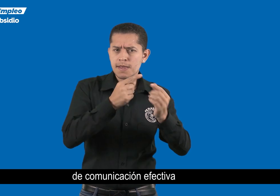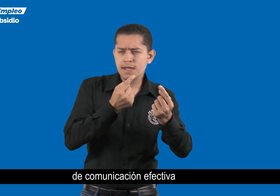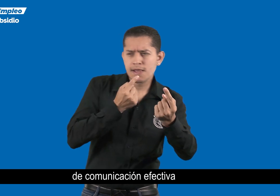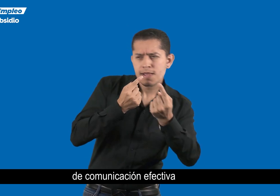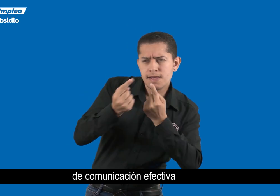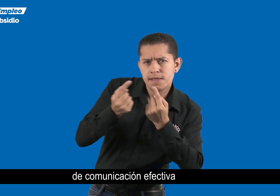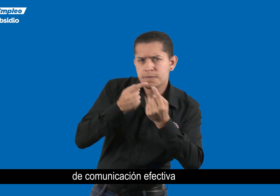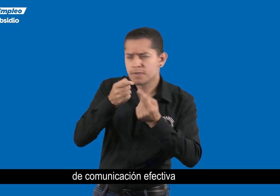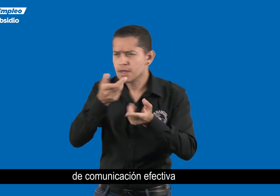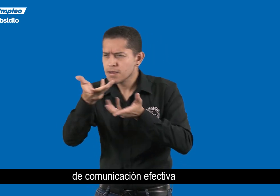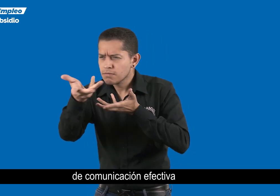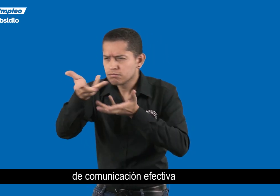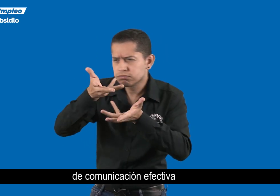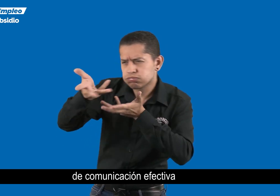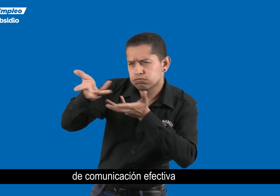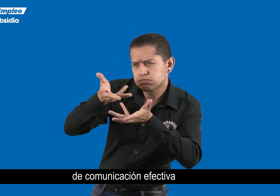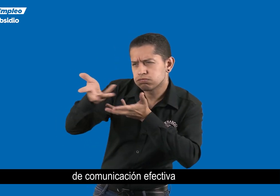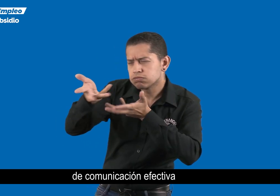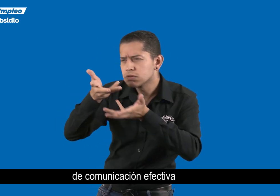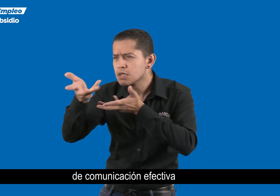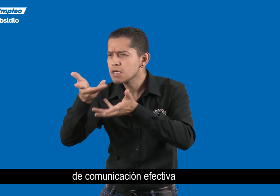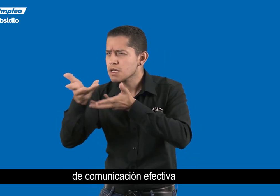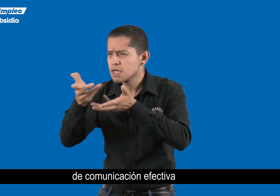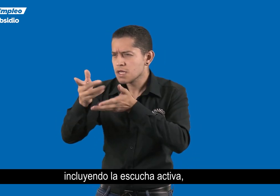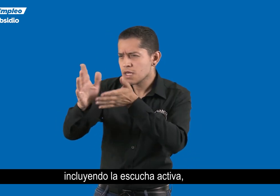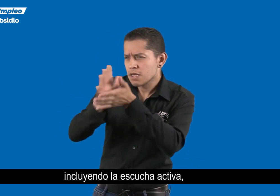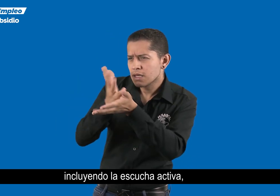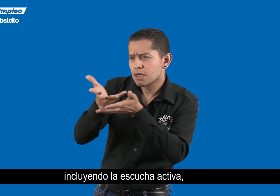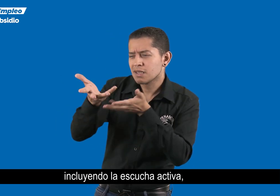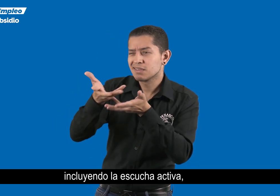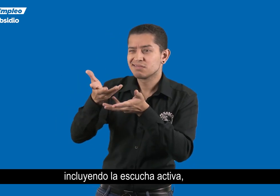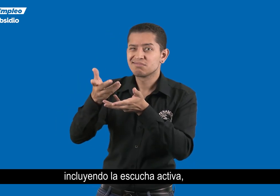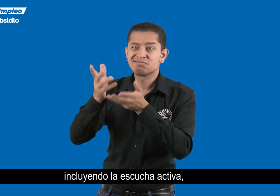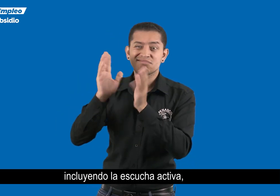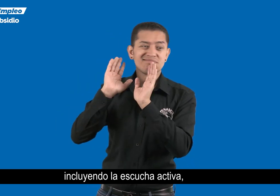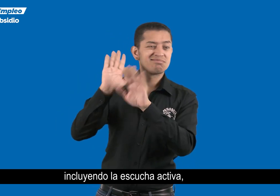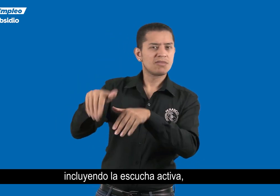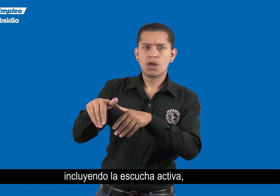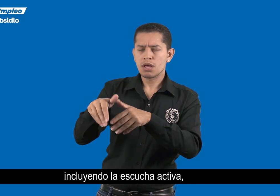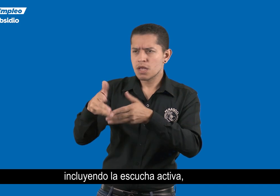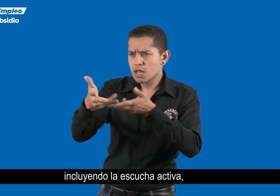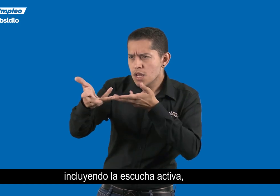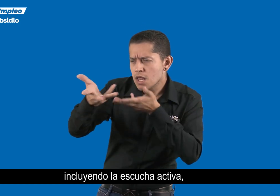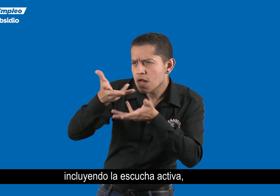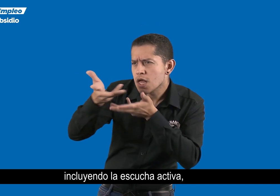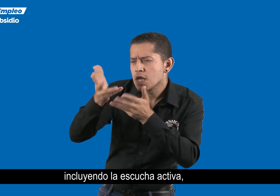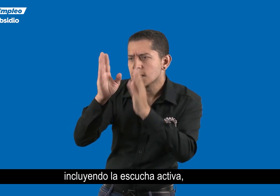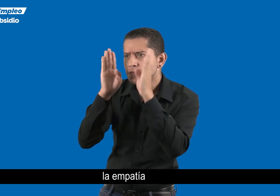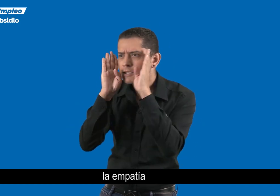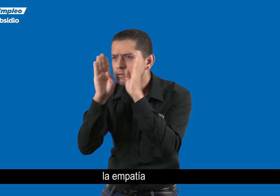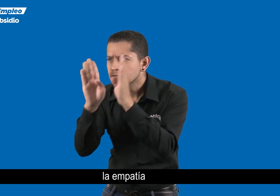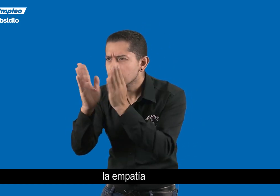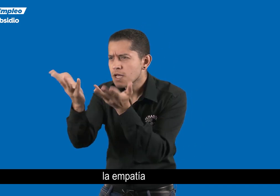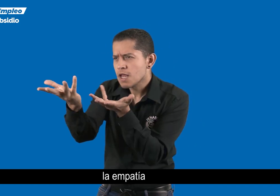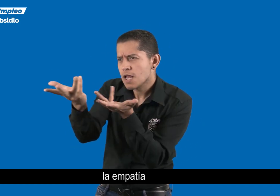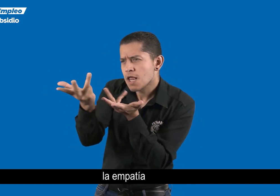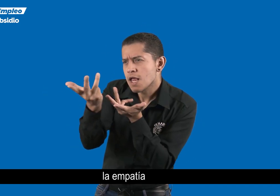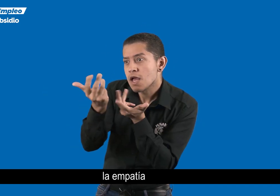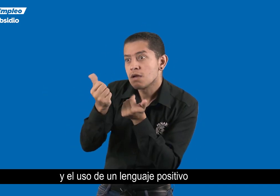comunicación efectiva, incluyendo la escucha activa, la empatía y